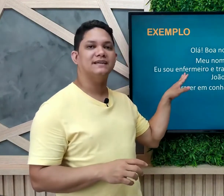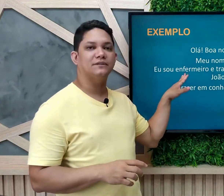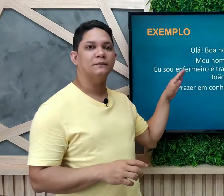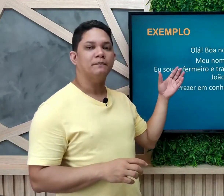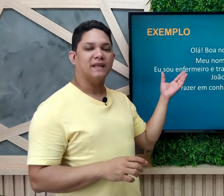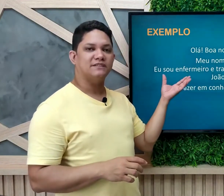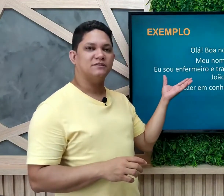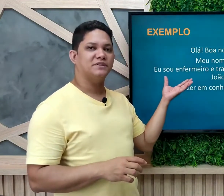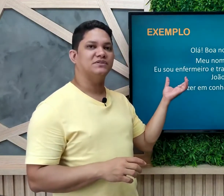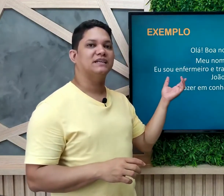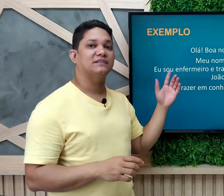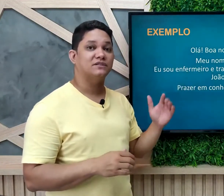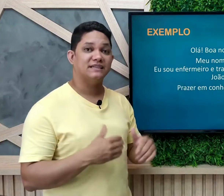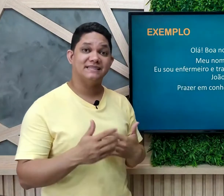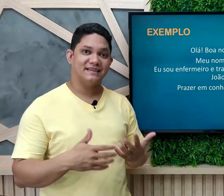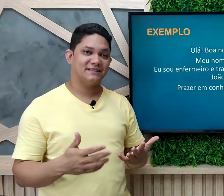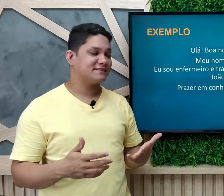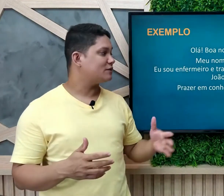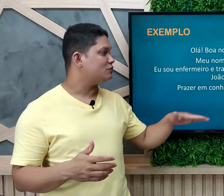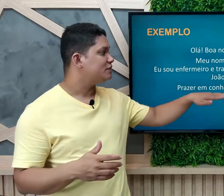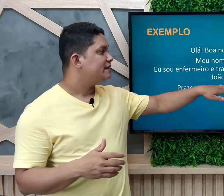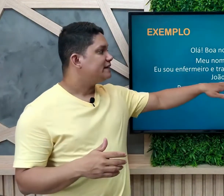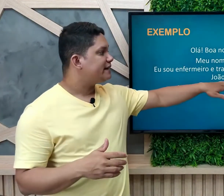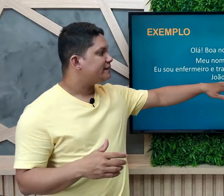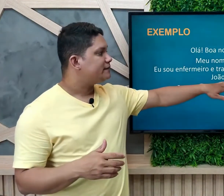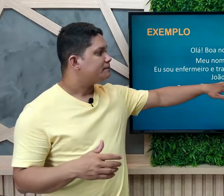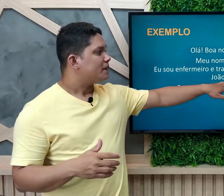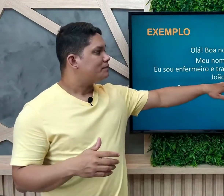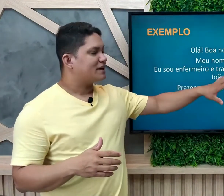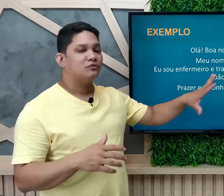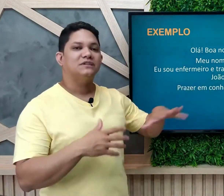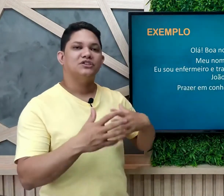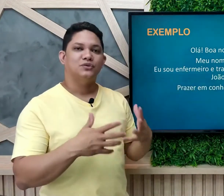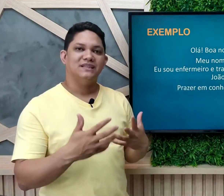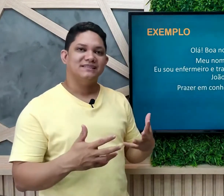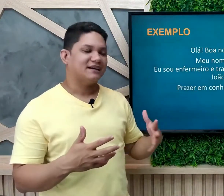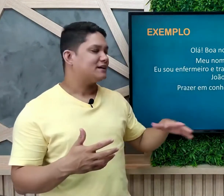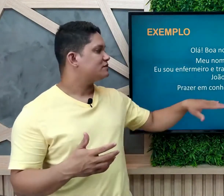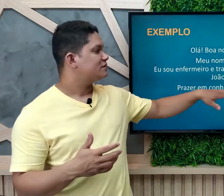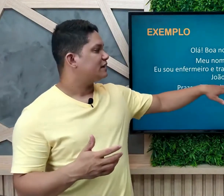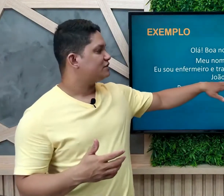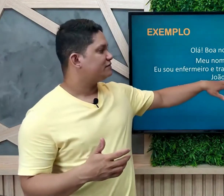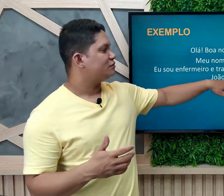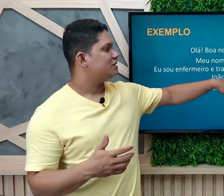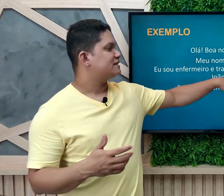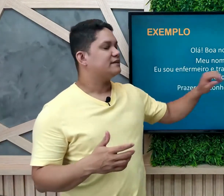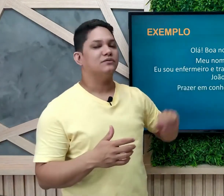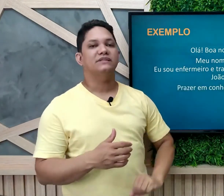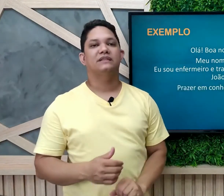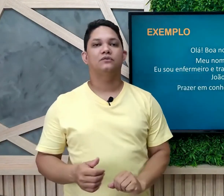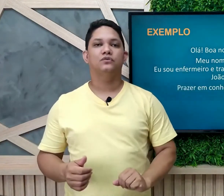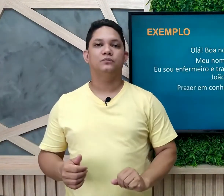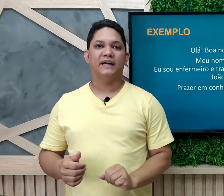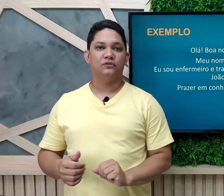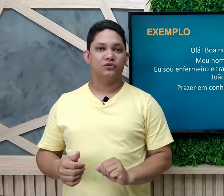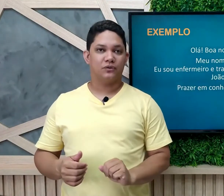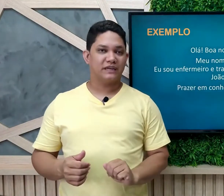utilizado as expressões relacionadas à área da saúde. E aí, para contextualizá-los, a gente vai utilizar então o sinal do bairro João